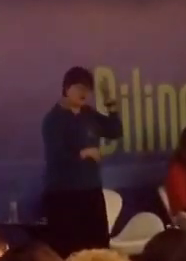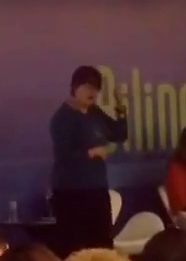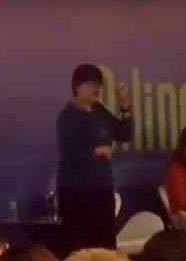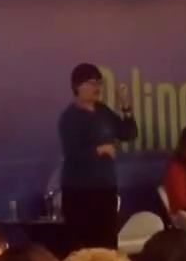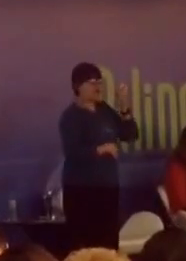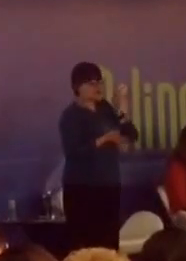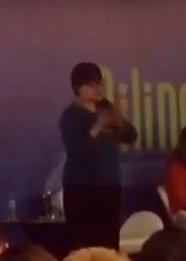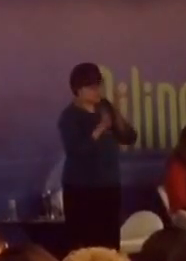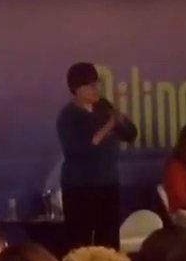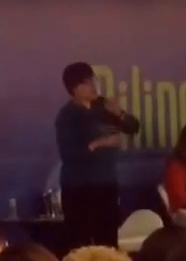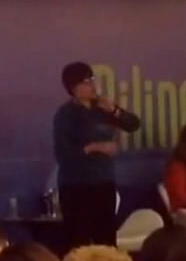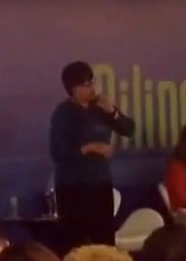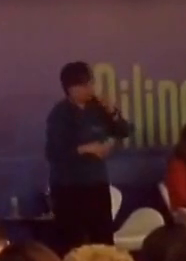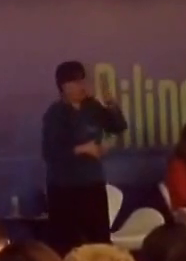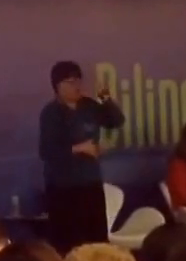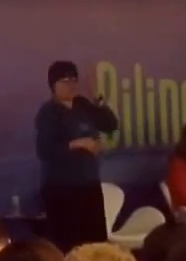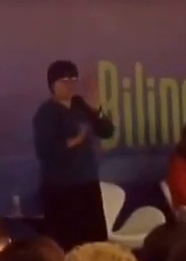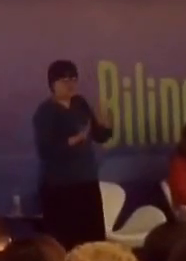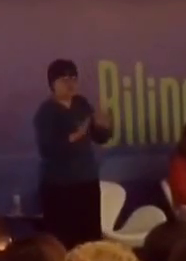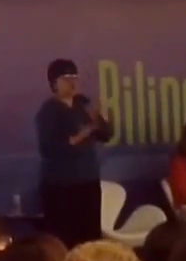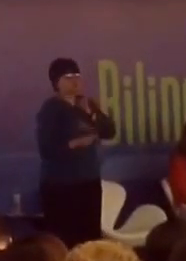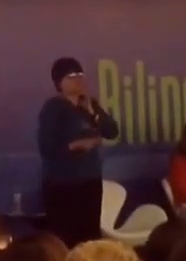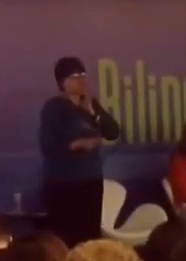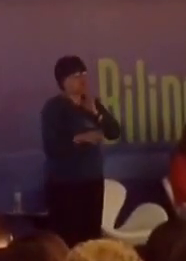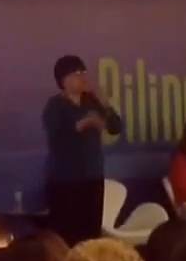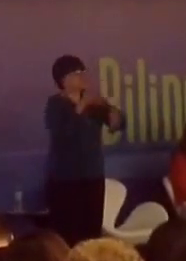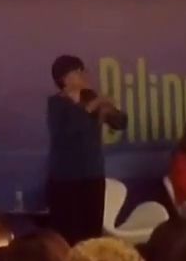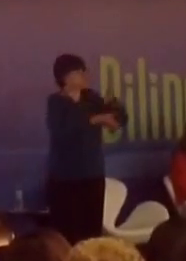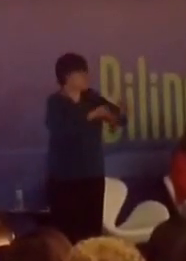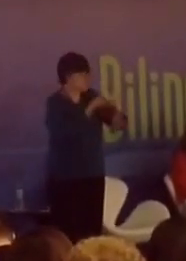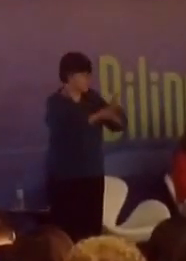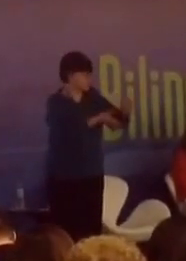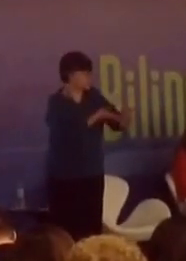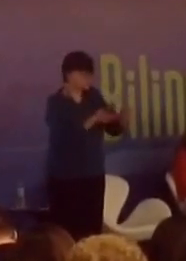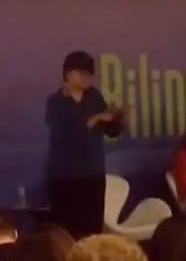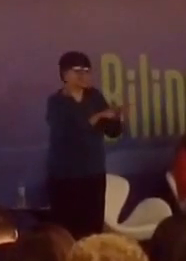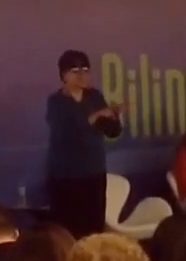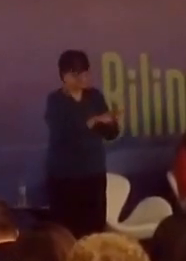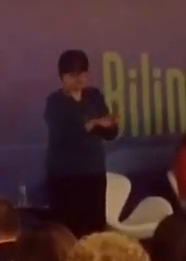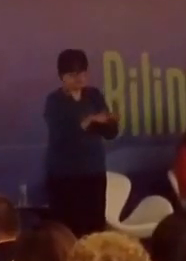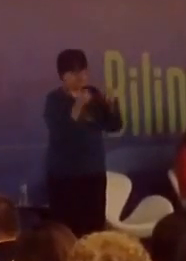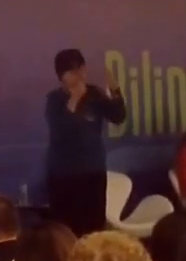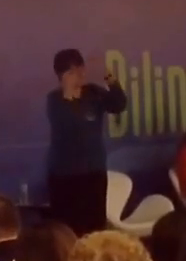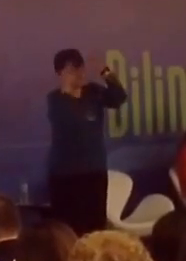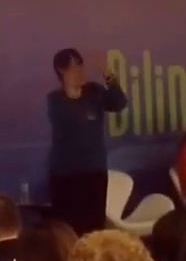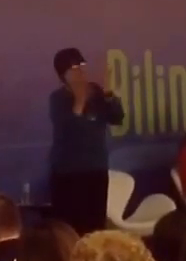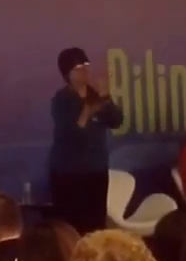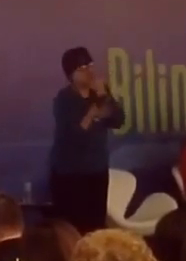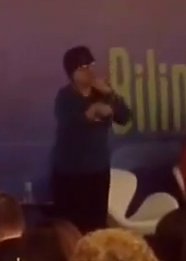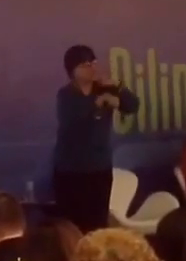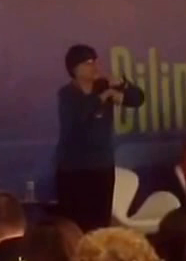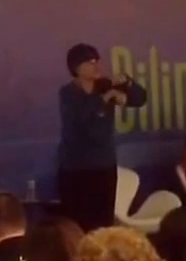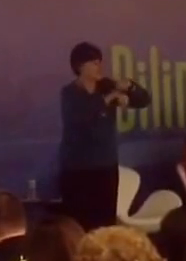que está dando conta desse processo educacional. Então, a Libras é